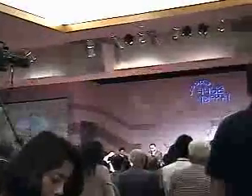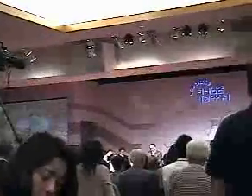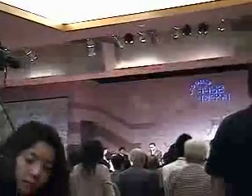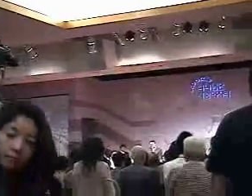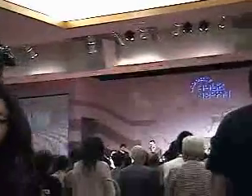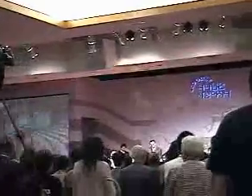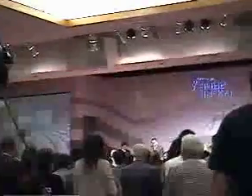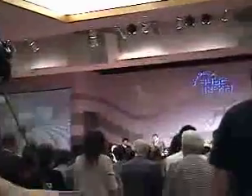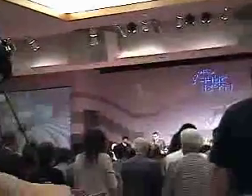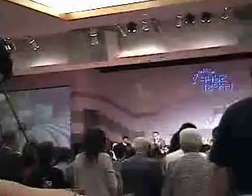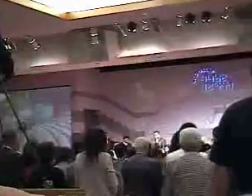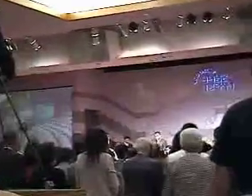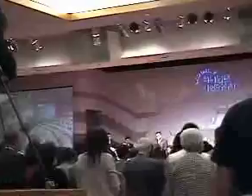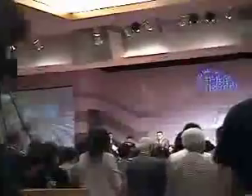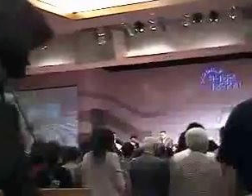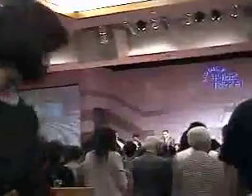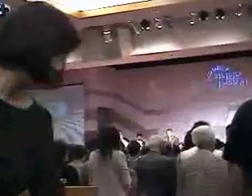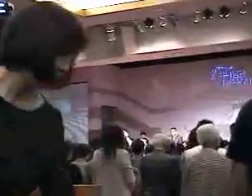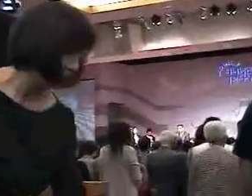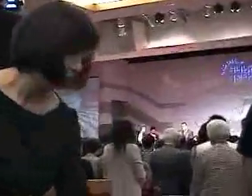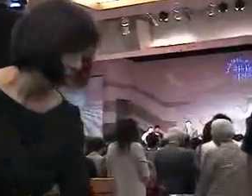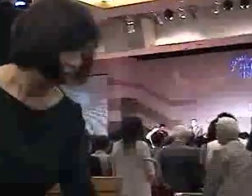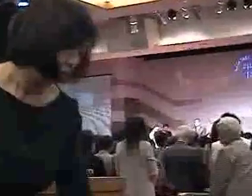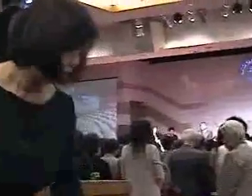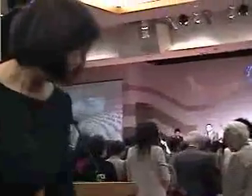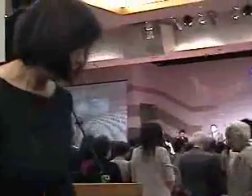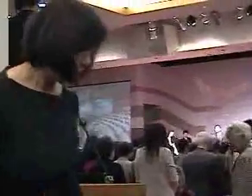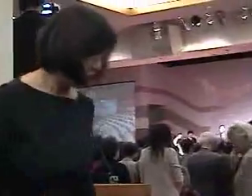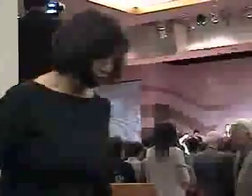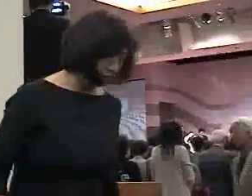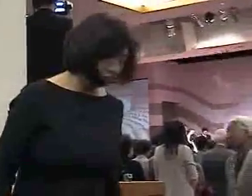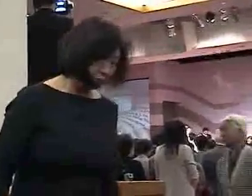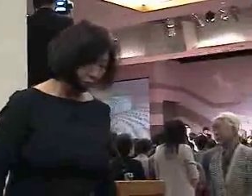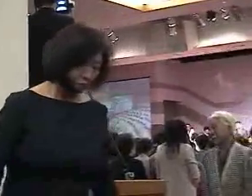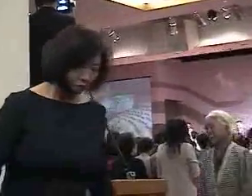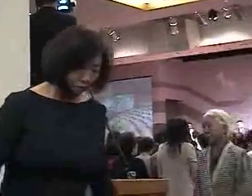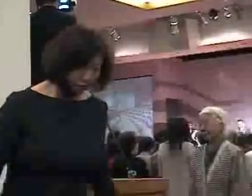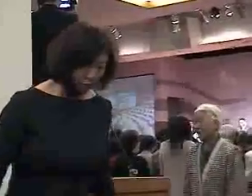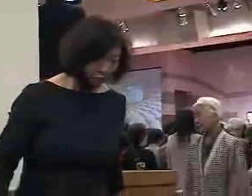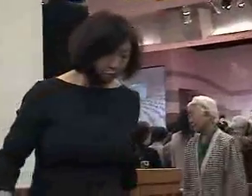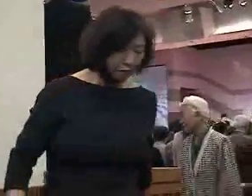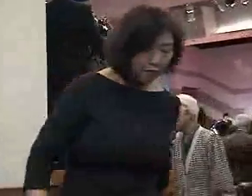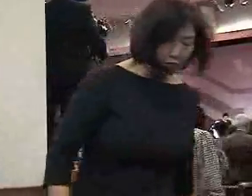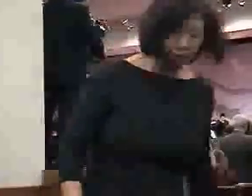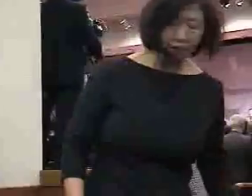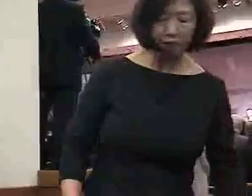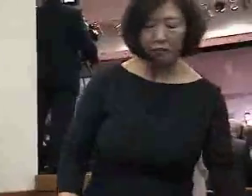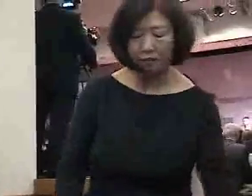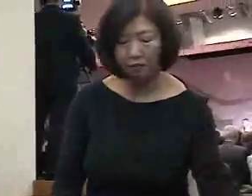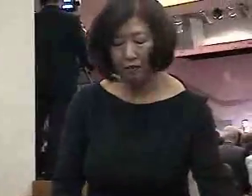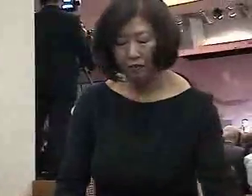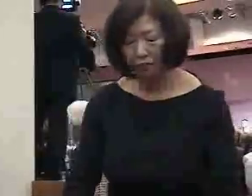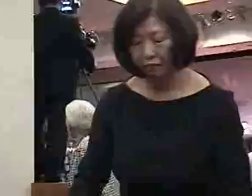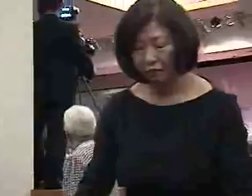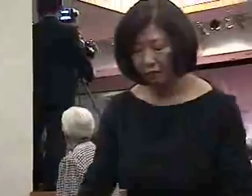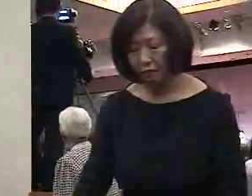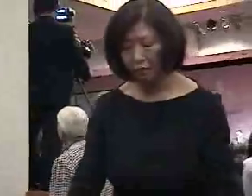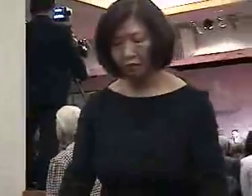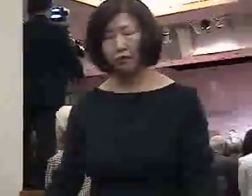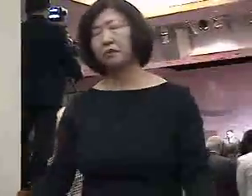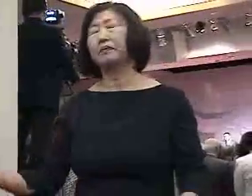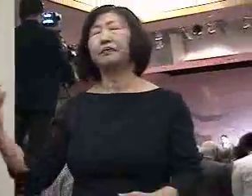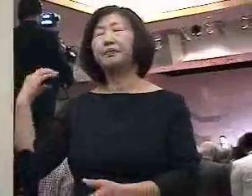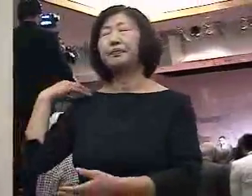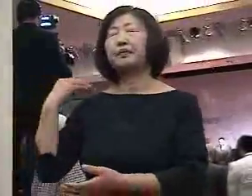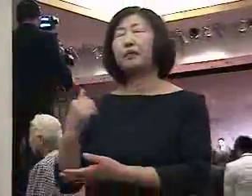주님의 예배를 위하여 합심으로 기도하겠습니다. 주님, 오늘 예배를 통하여 하늘의 영광을 맛보게 하여 주시옵소서. 집회 중이신 김수흥 목사님을